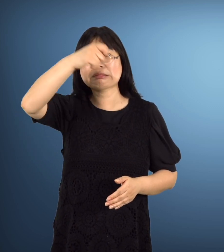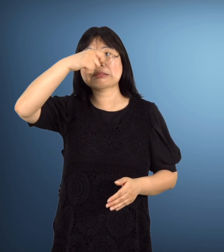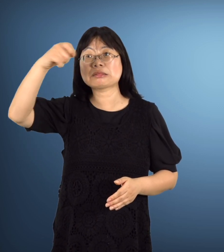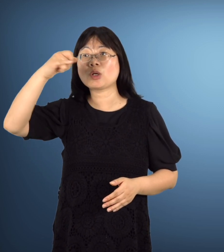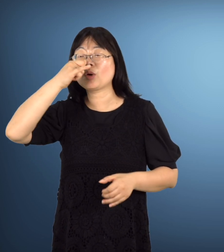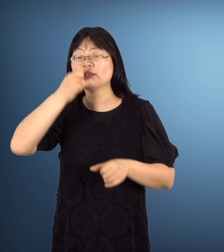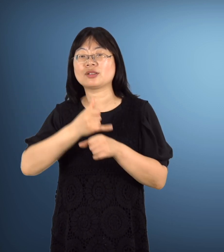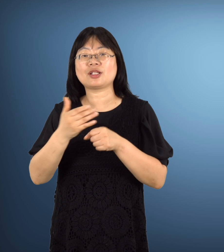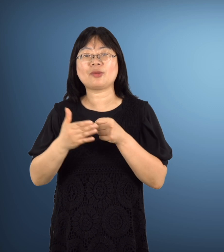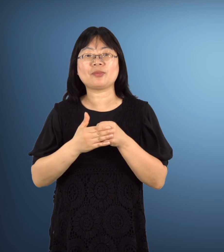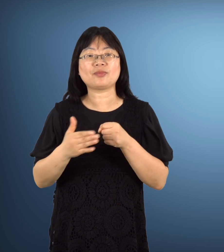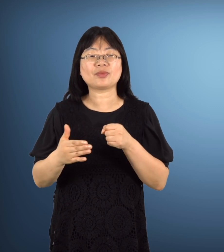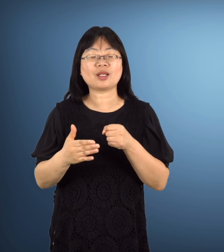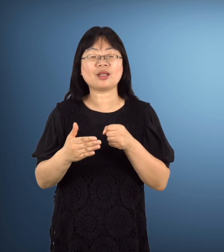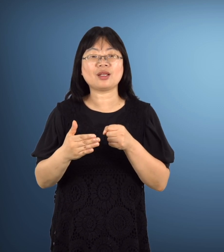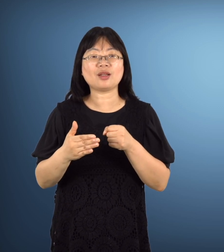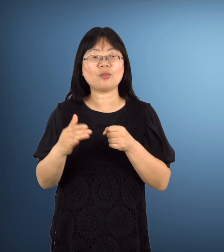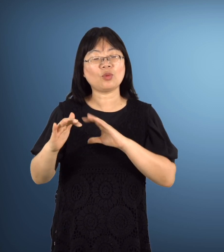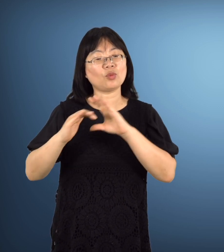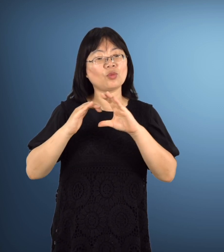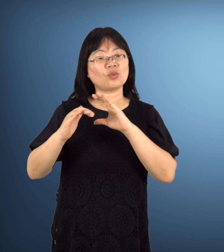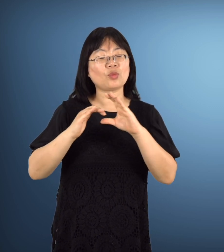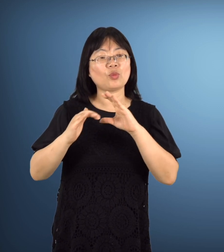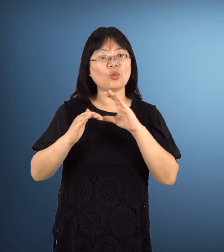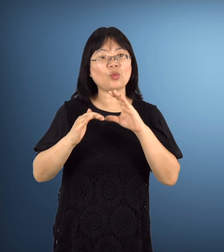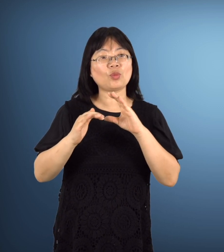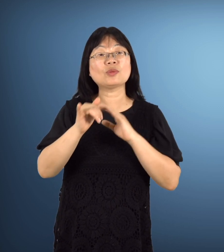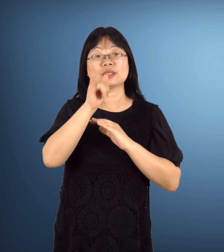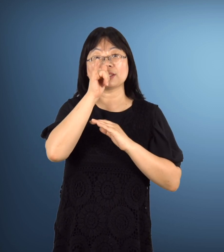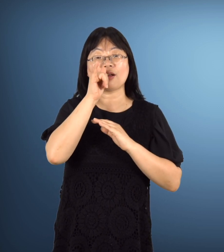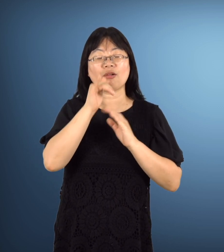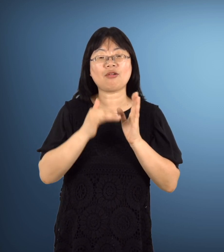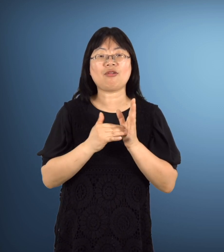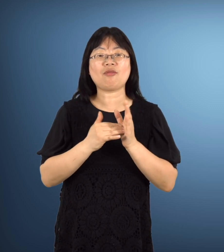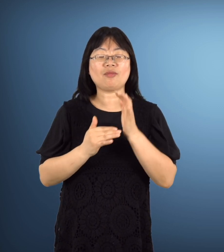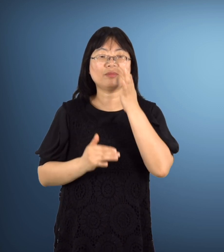써서 필기를 하거나 소통을 하곤 합니다.